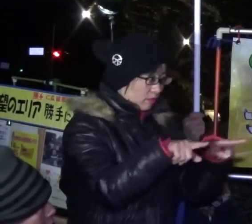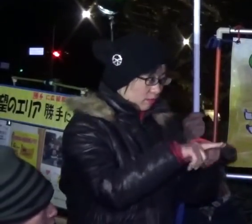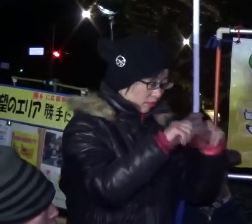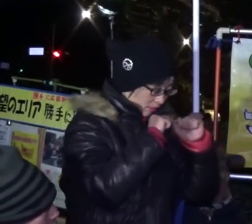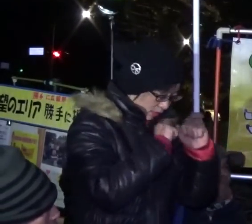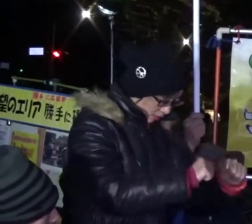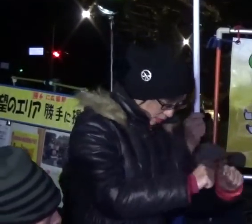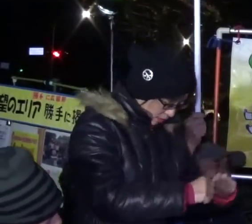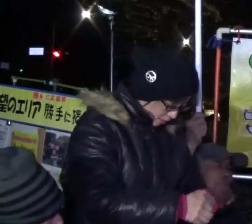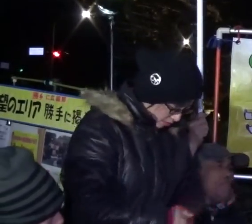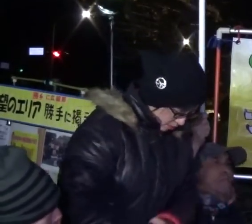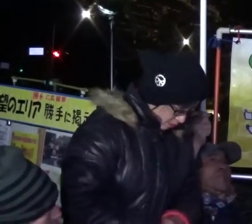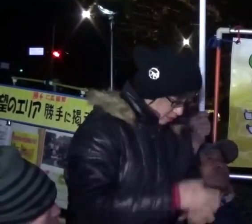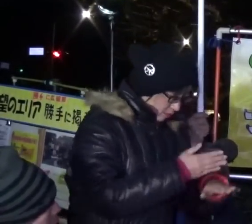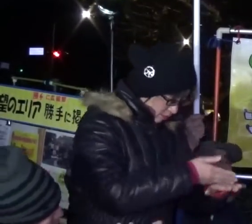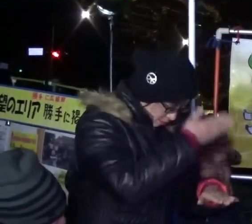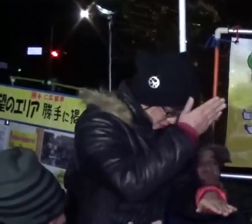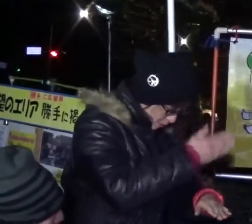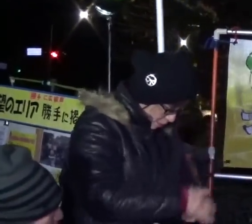う。